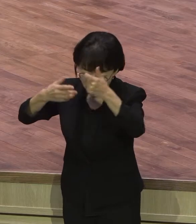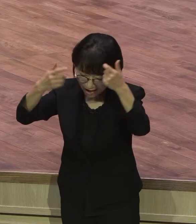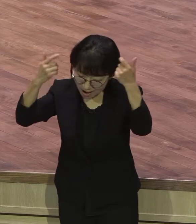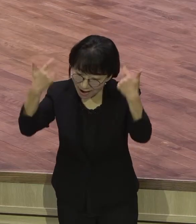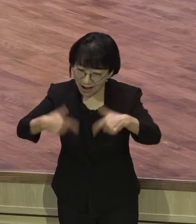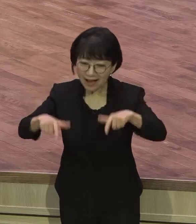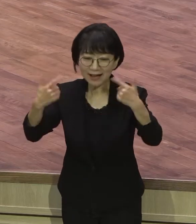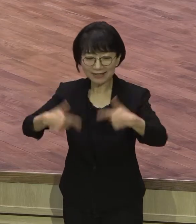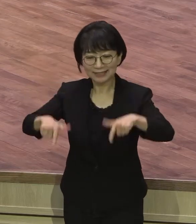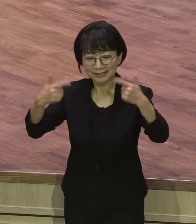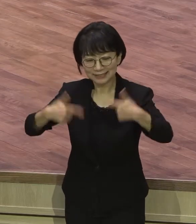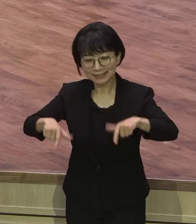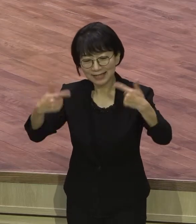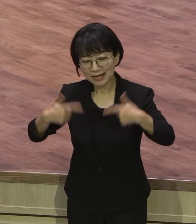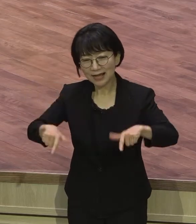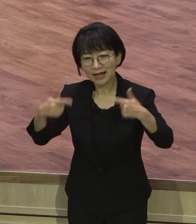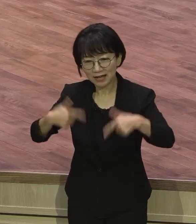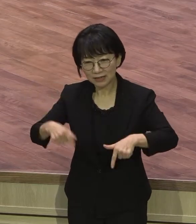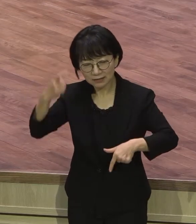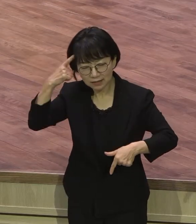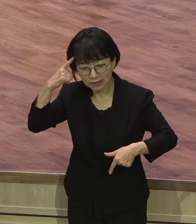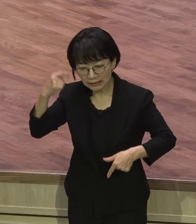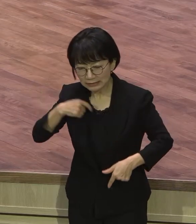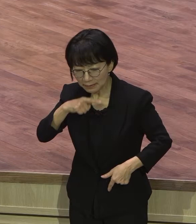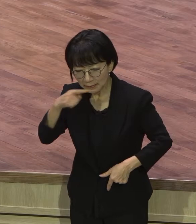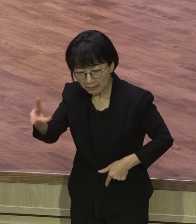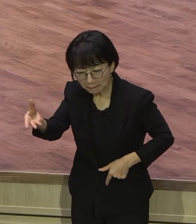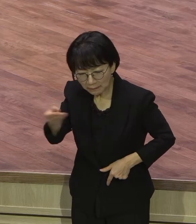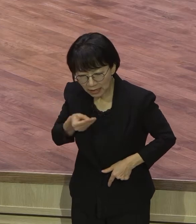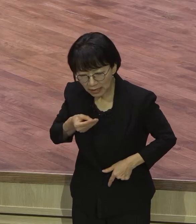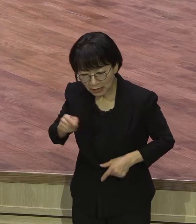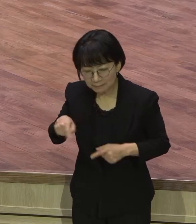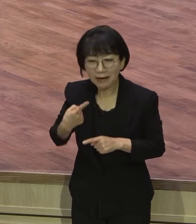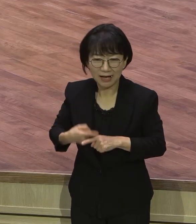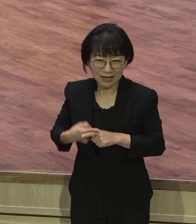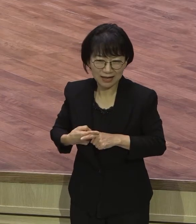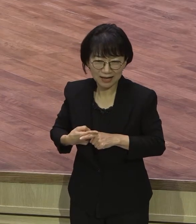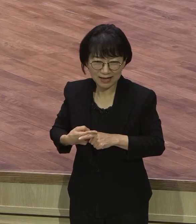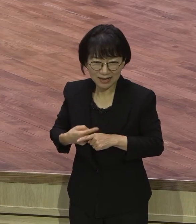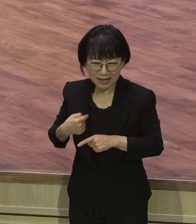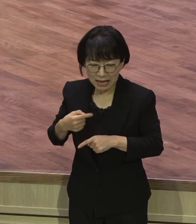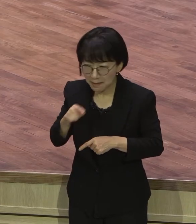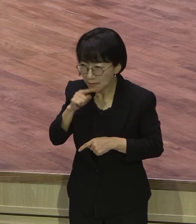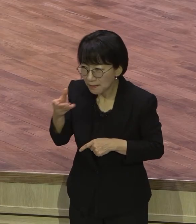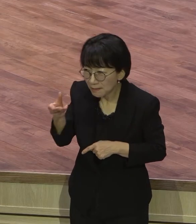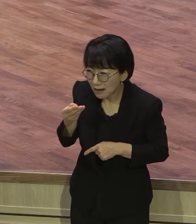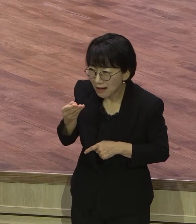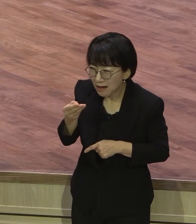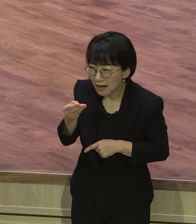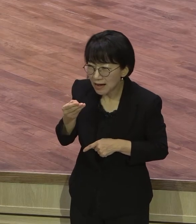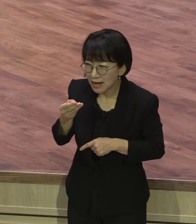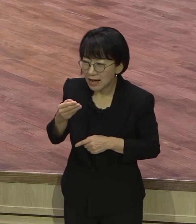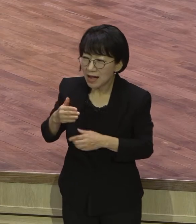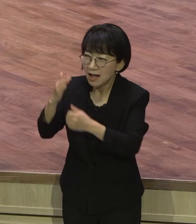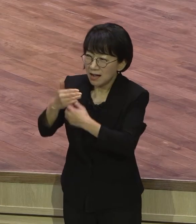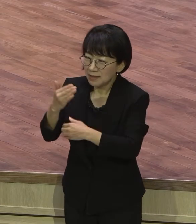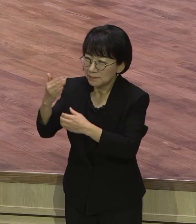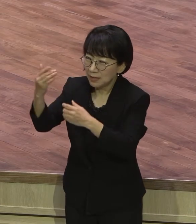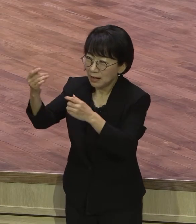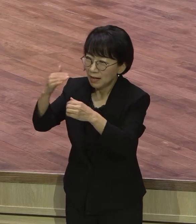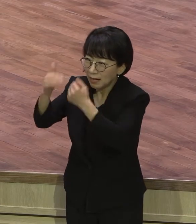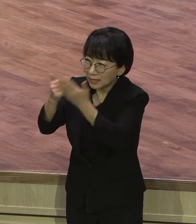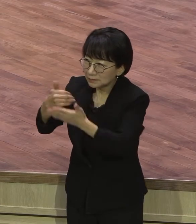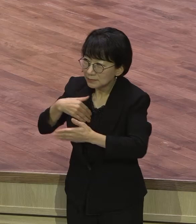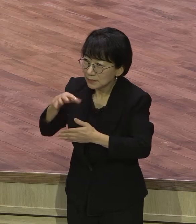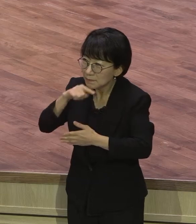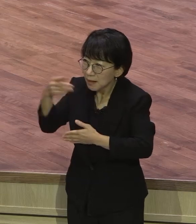항상 뭘 가지고 있었냐? 빚진 자 의식을 갖고 살았어요. 나는 빚진 자다. 난 하나님께 빚진 자다.